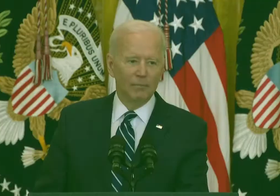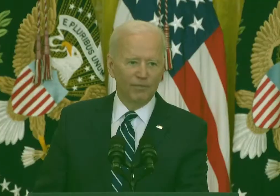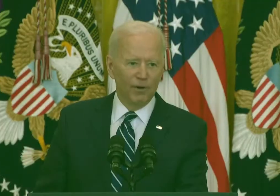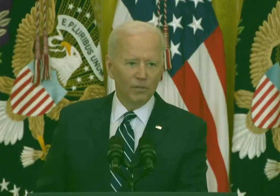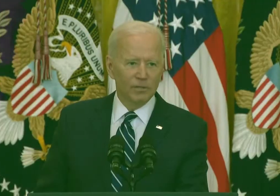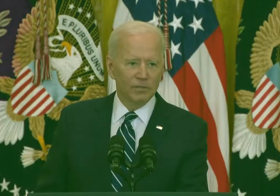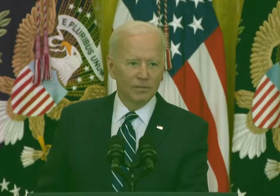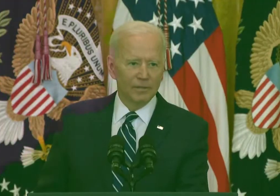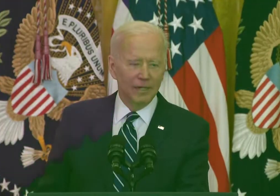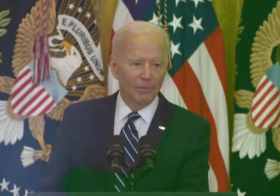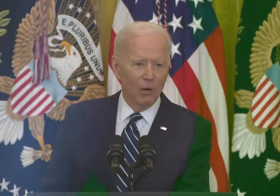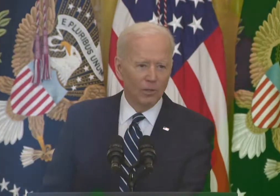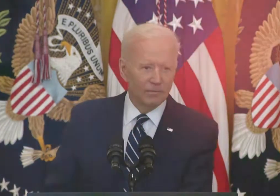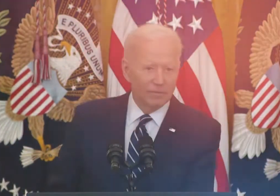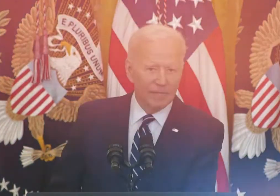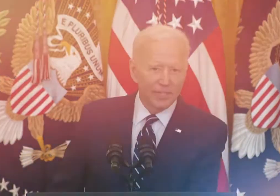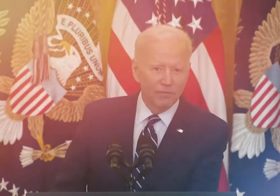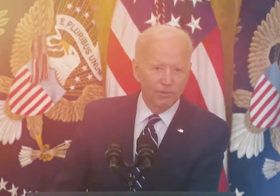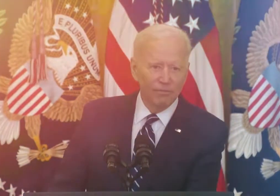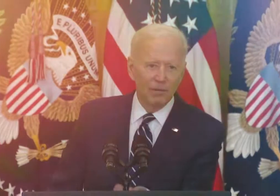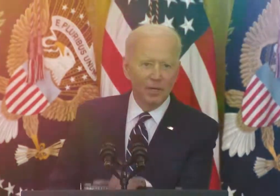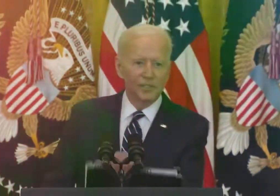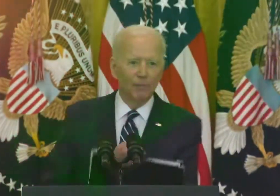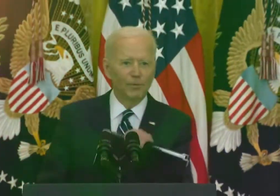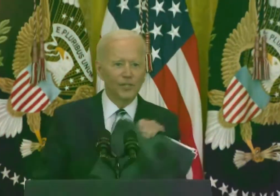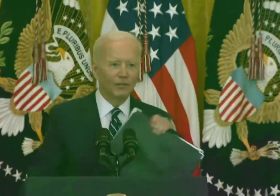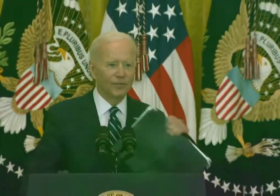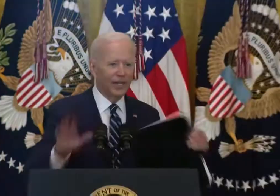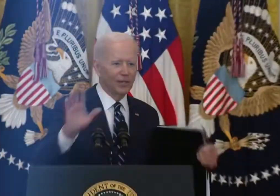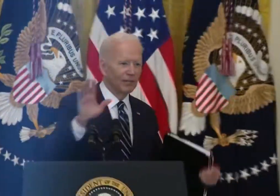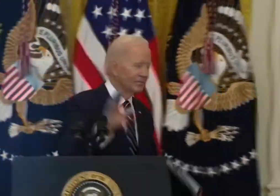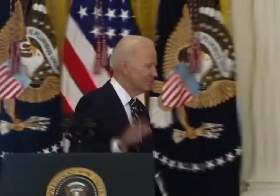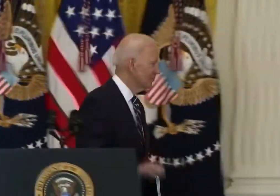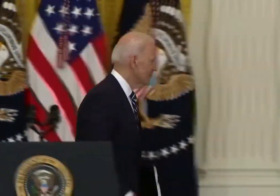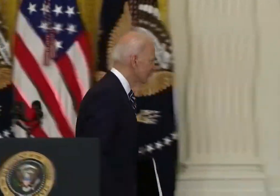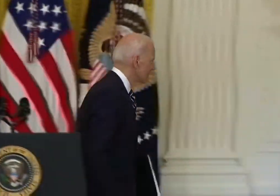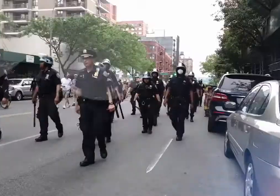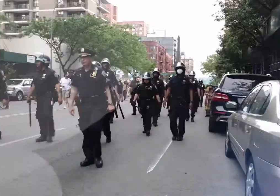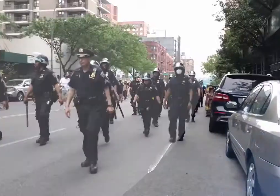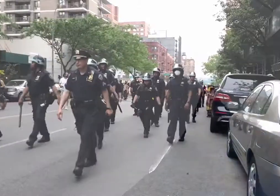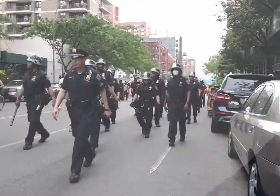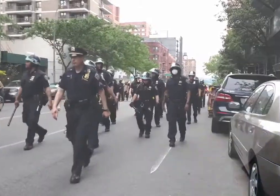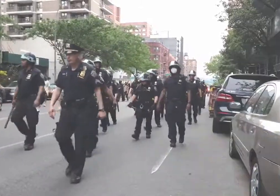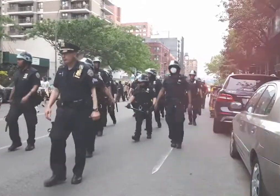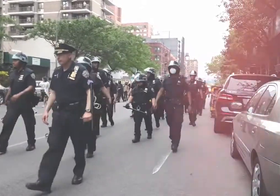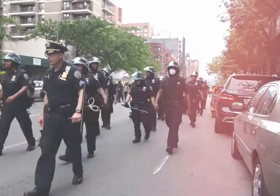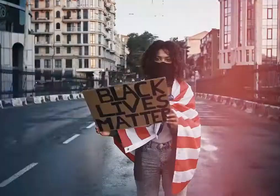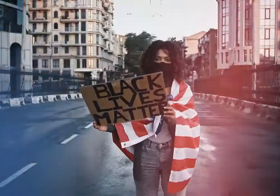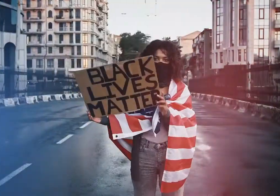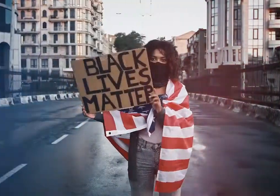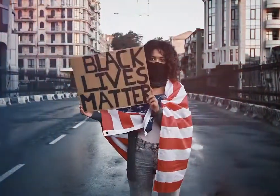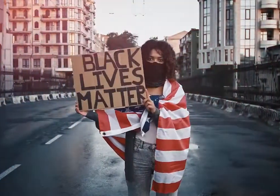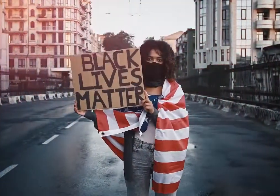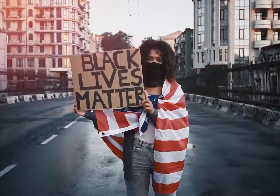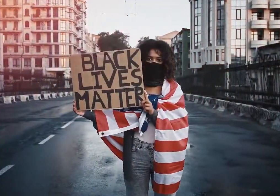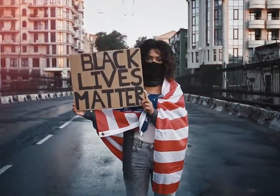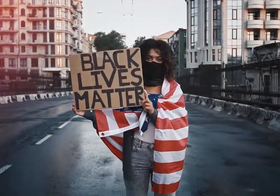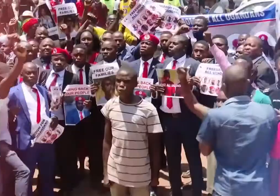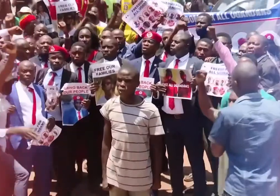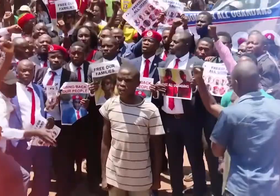But folks, I'm going. Thank you very, very much. I appreciate it. Thank you. Ni habari kutoka pembe zote duniani.